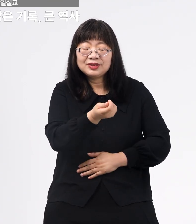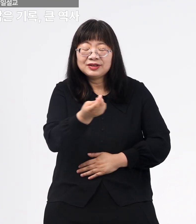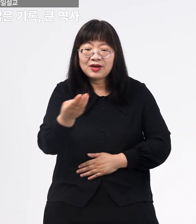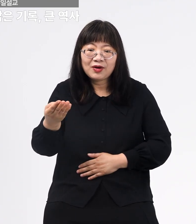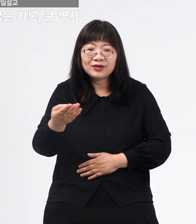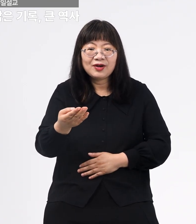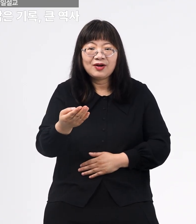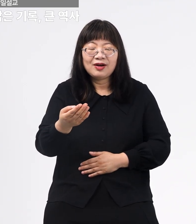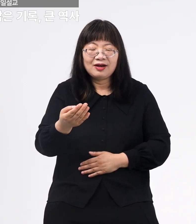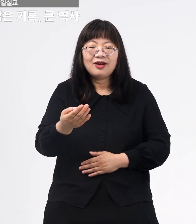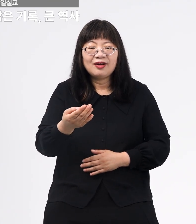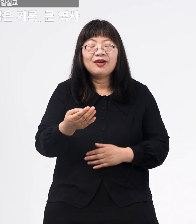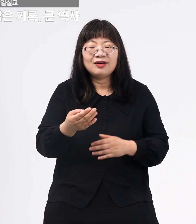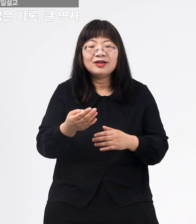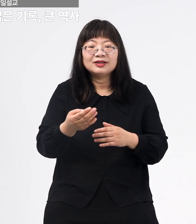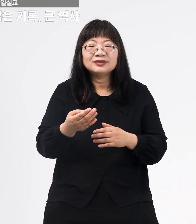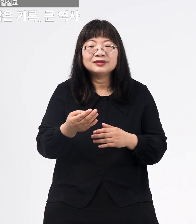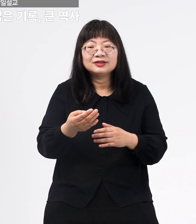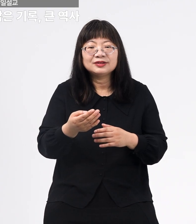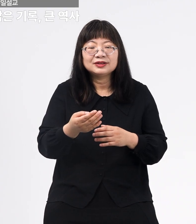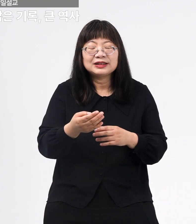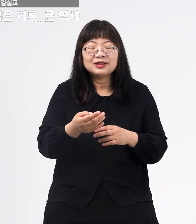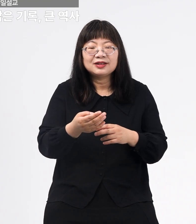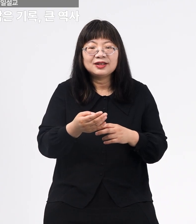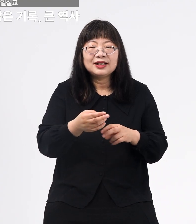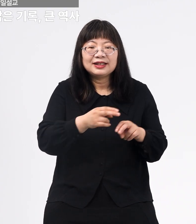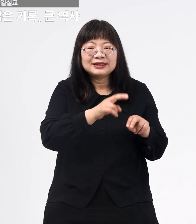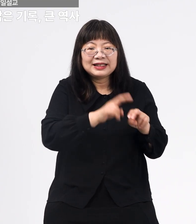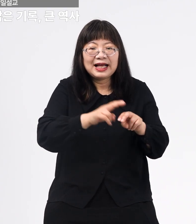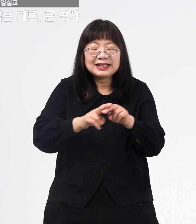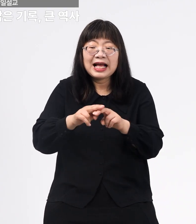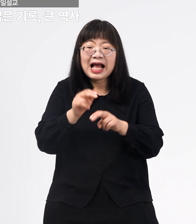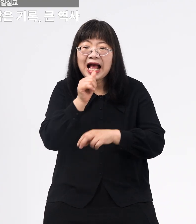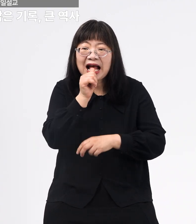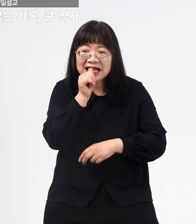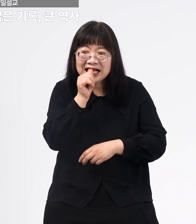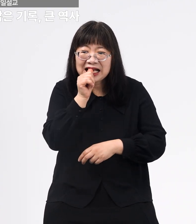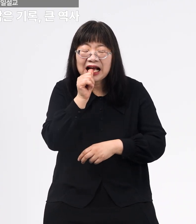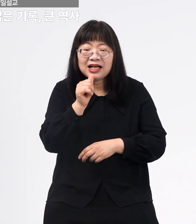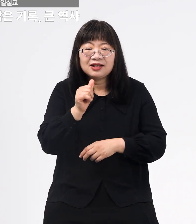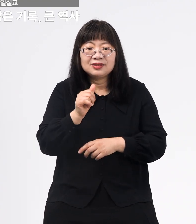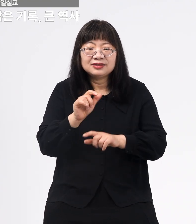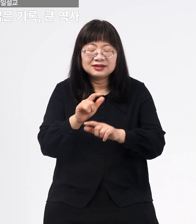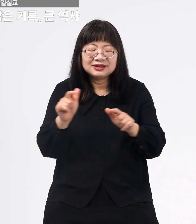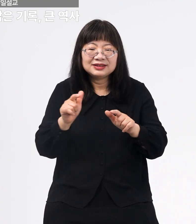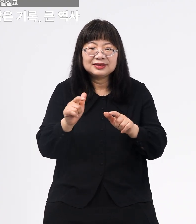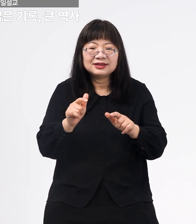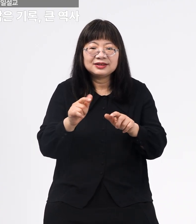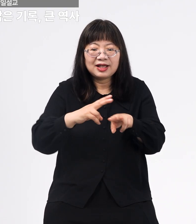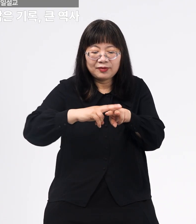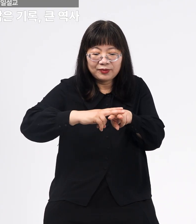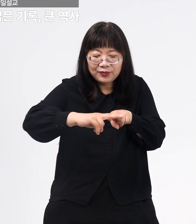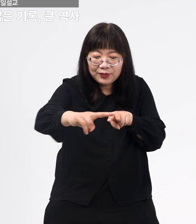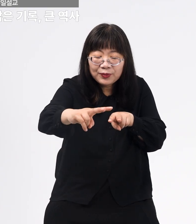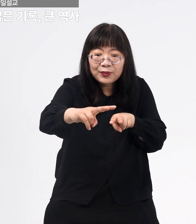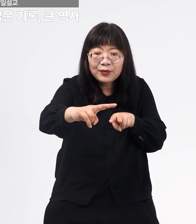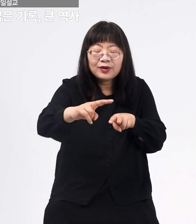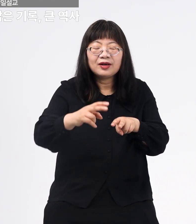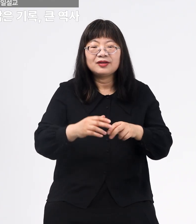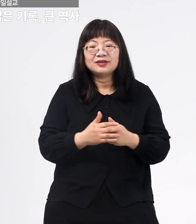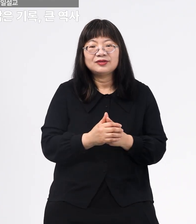칸에 이어진 그 쇳덩어리들이 레일 위에서 정해진 그 규격을